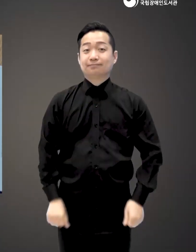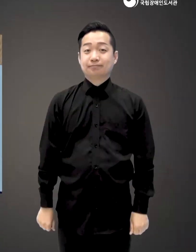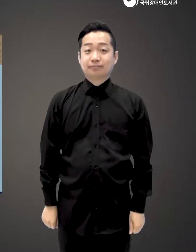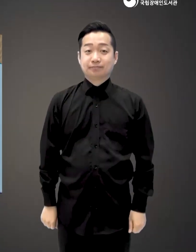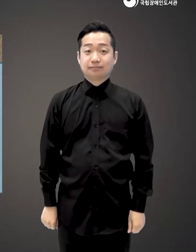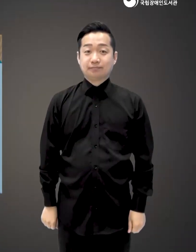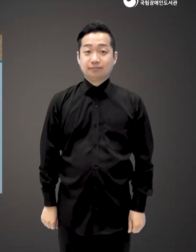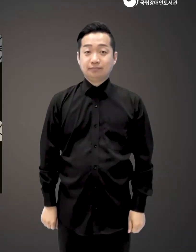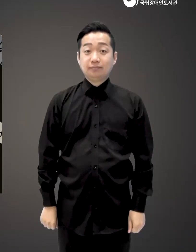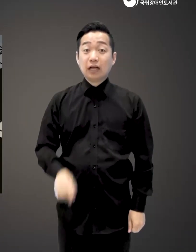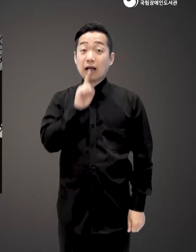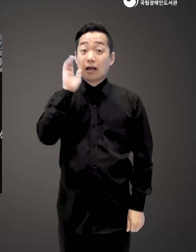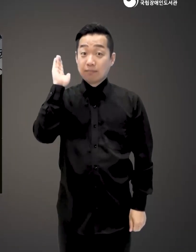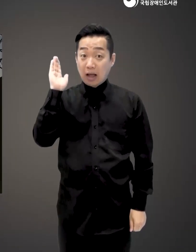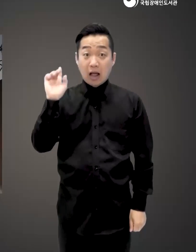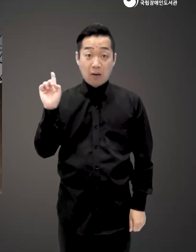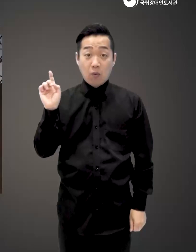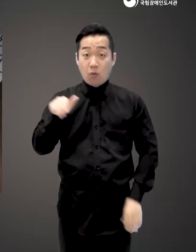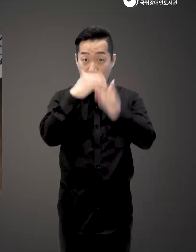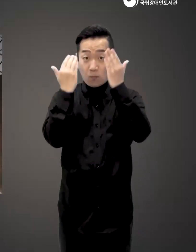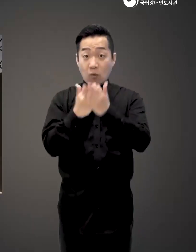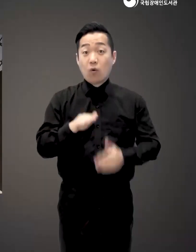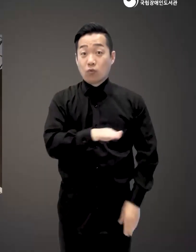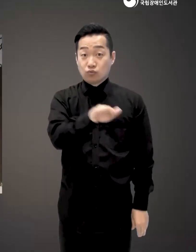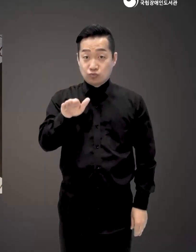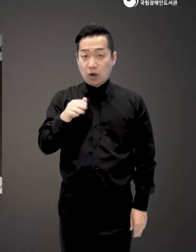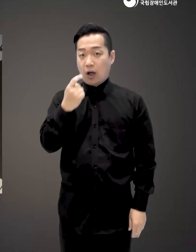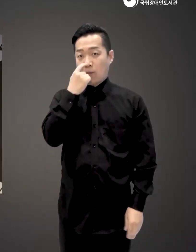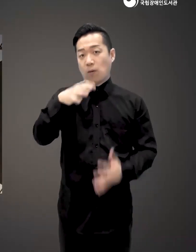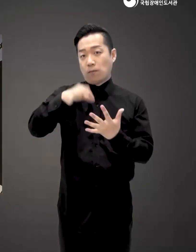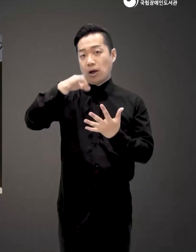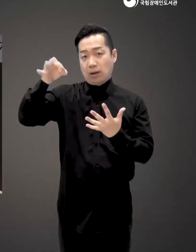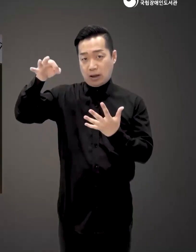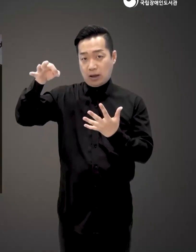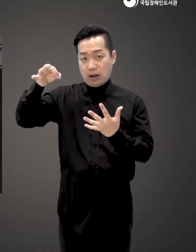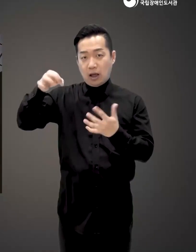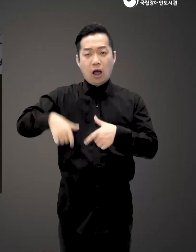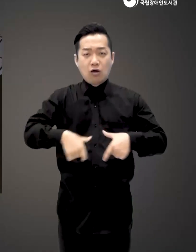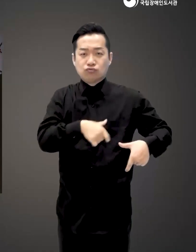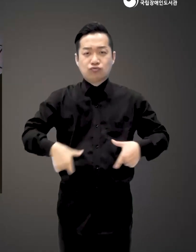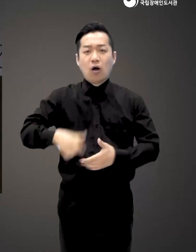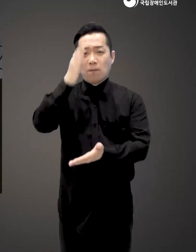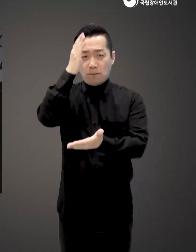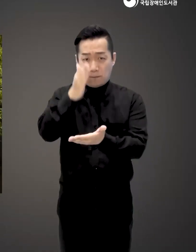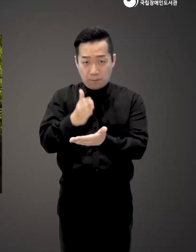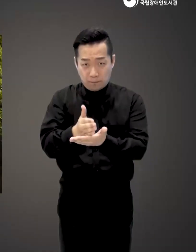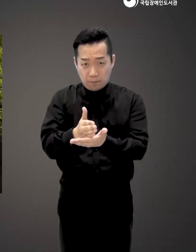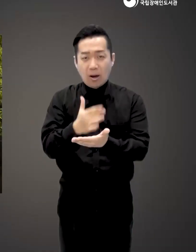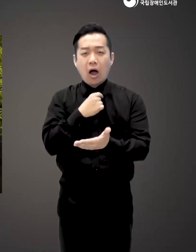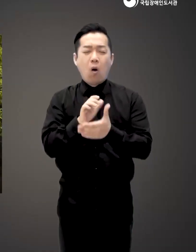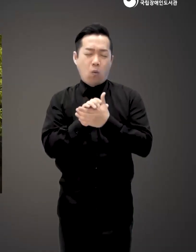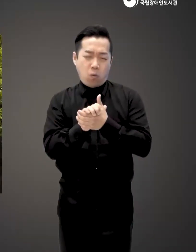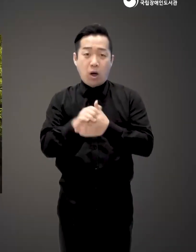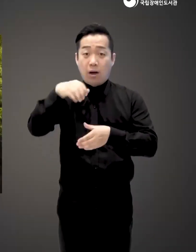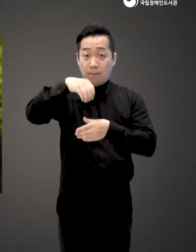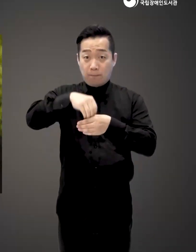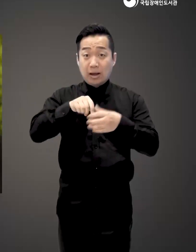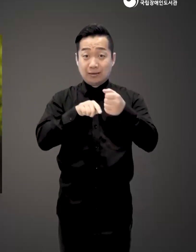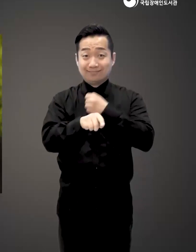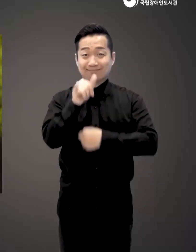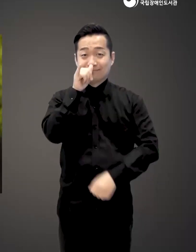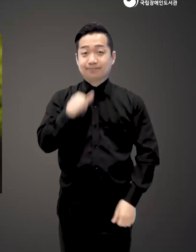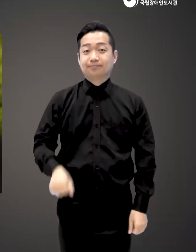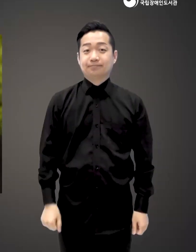말했습니다. 그의 말에는 우리 모두가 자기다운 선택을 하는 데 주저함이 없기를 바라는 간절한 소망이 담겨져